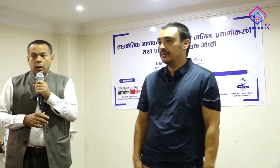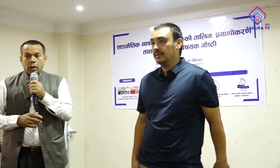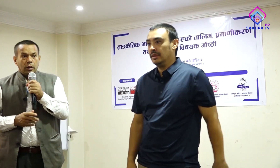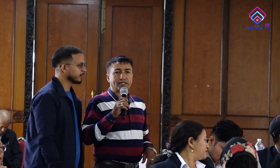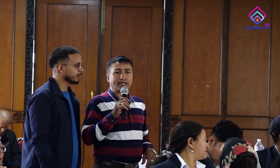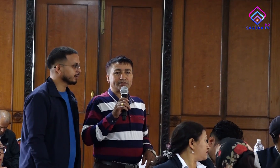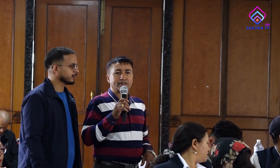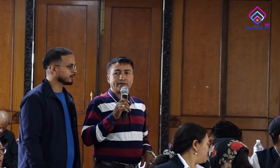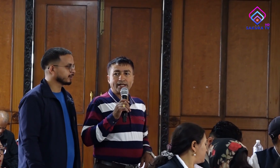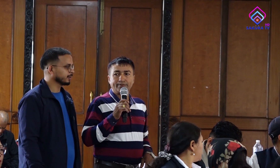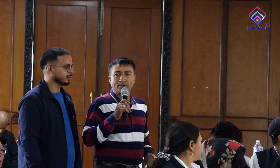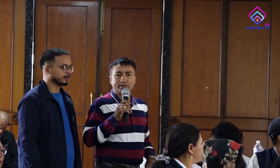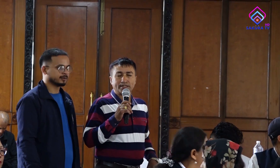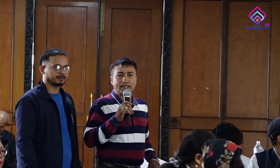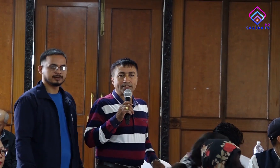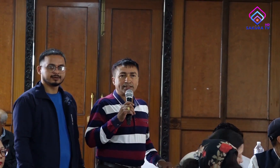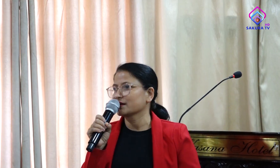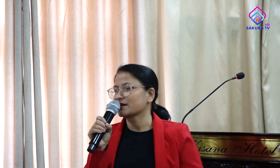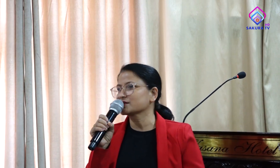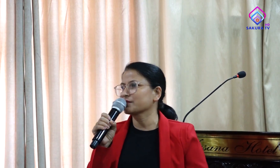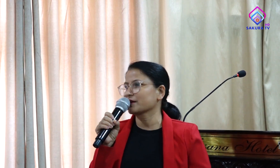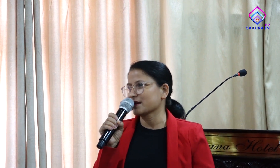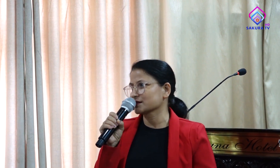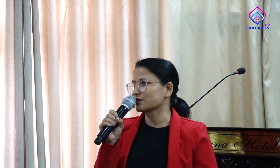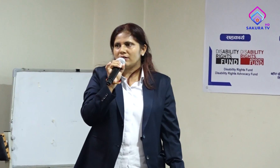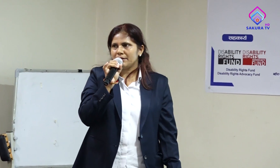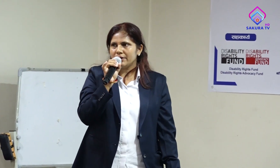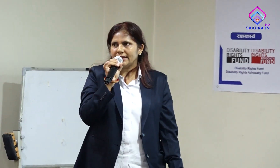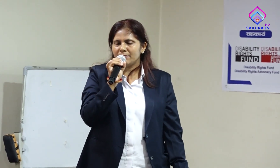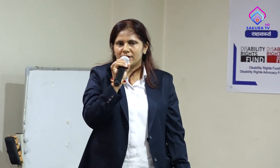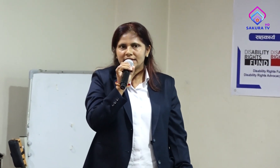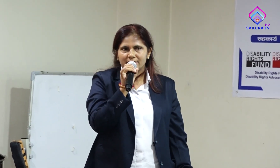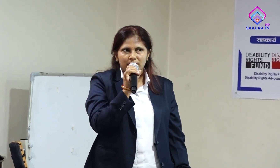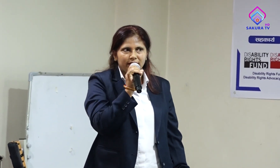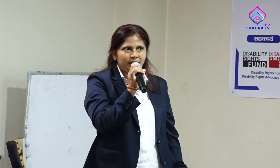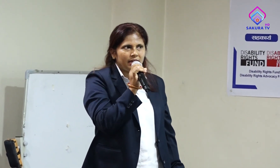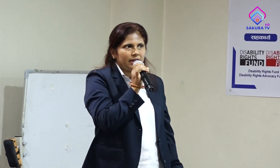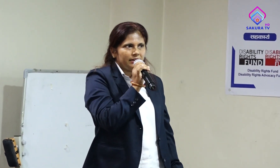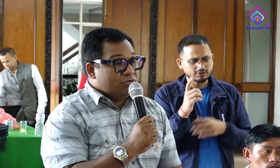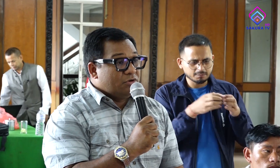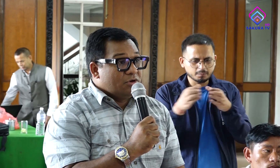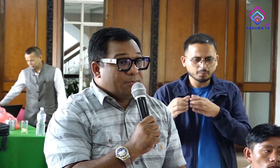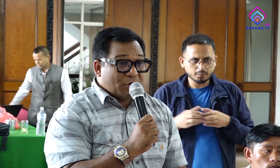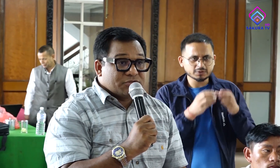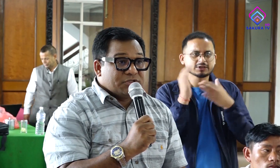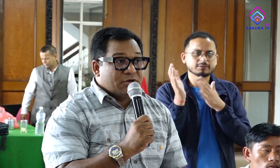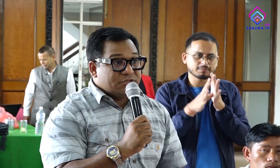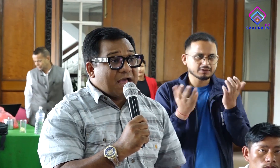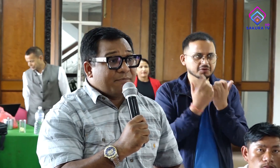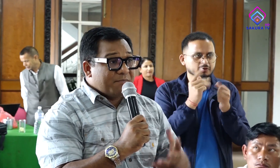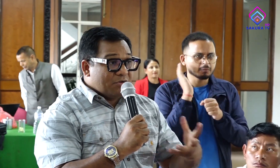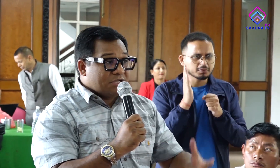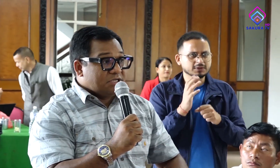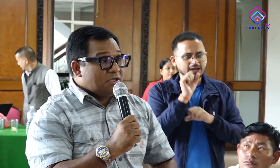थियो। कार्यक्रममा महिला बालबालिका तथा ज्येष्ठ नागरिक मन्त्रालयकी उपसचिव कमला घिमिरे, डीआरएफका कार्यक्रम अधिकृत कृष्ण सुनार,